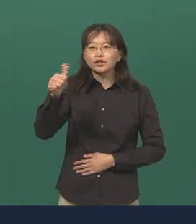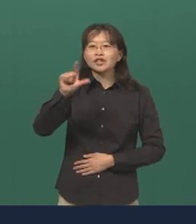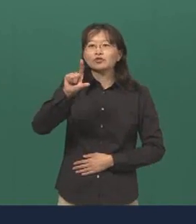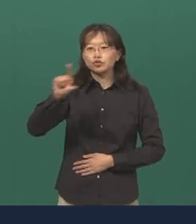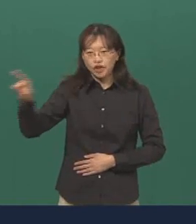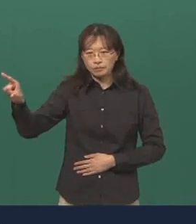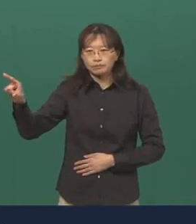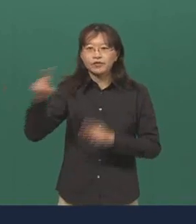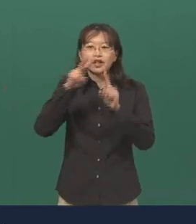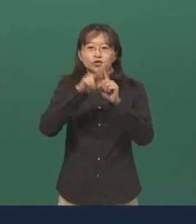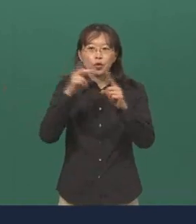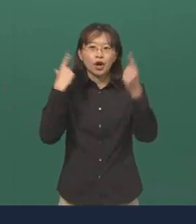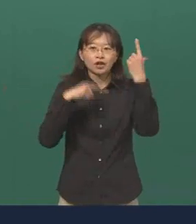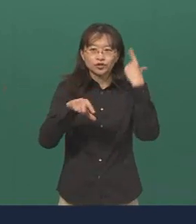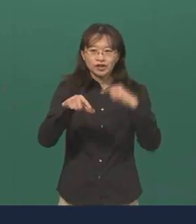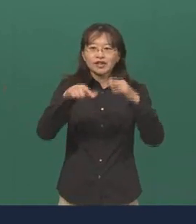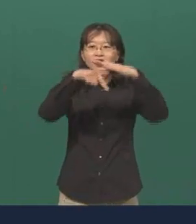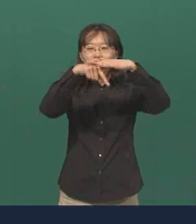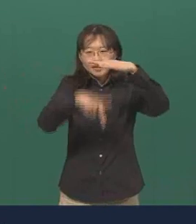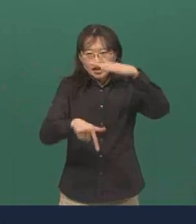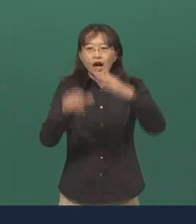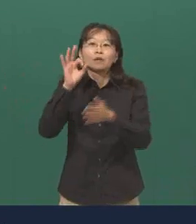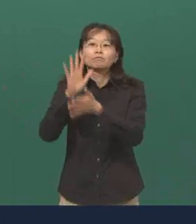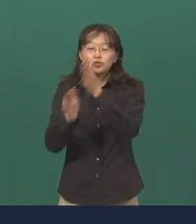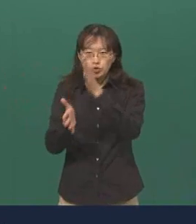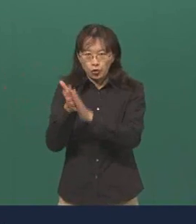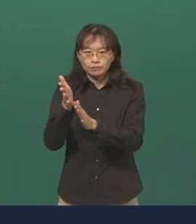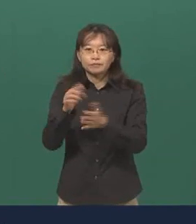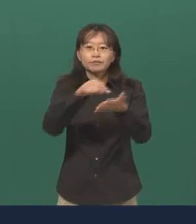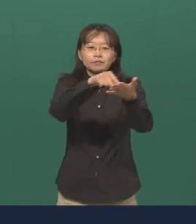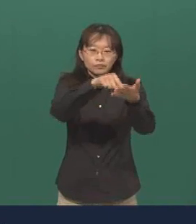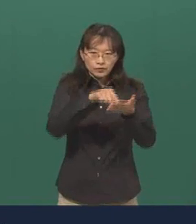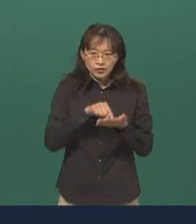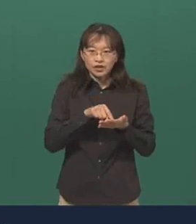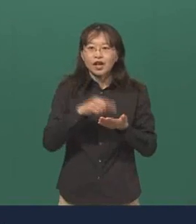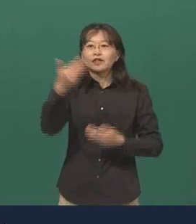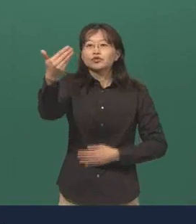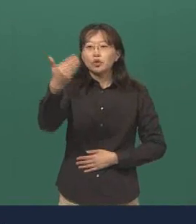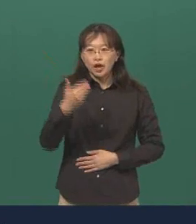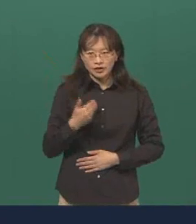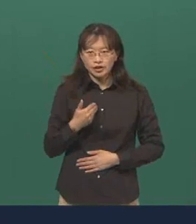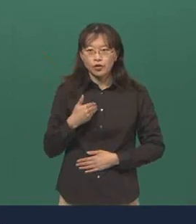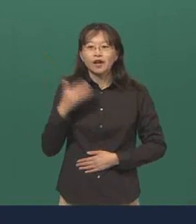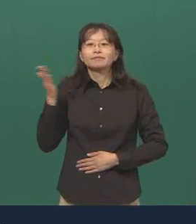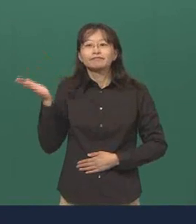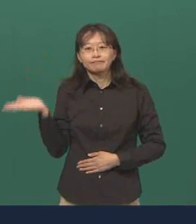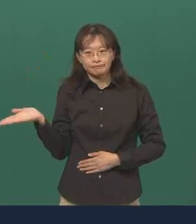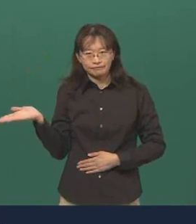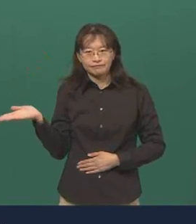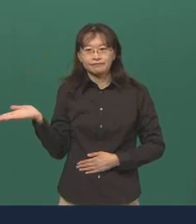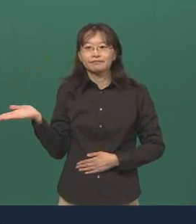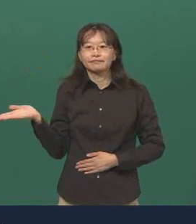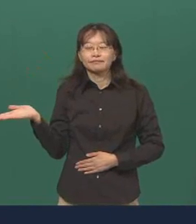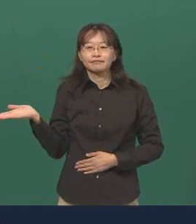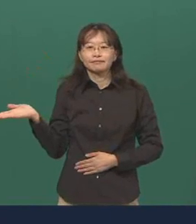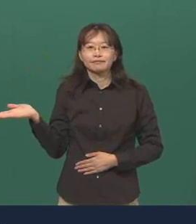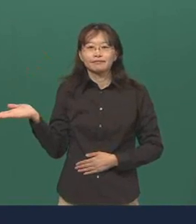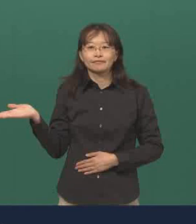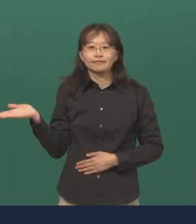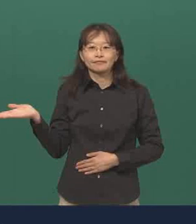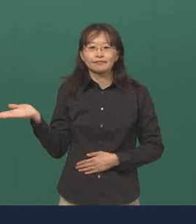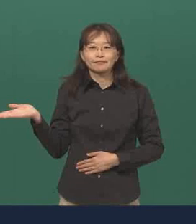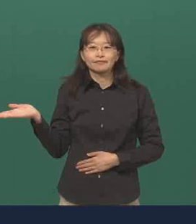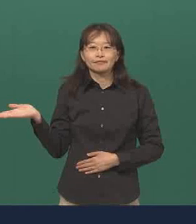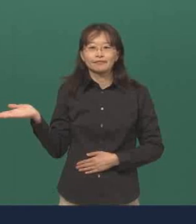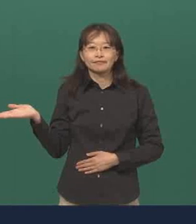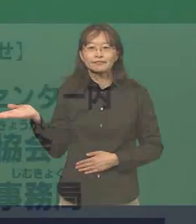1,500円、小学生以下無料です。申し込み方法や問い合わせはご覧のところま